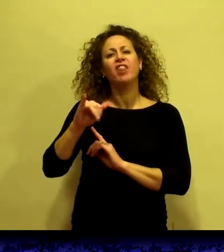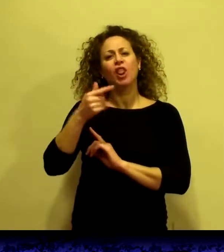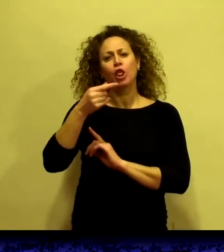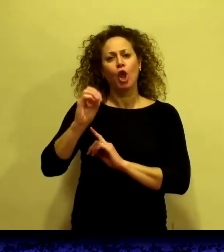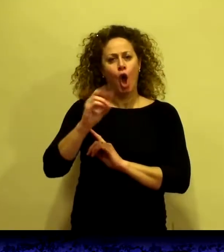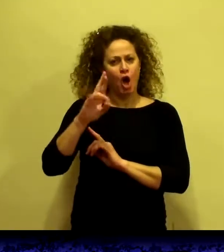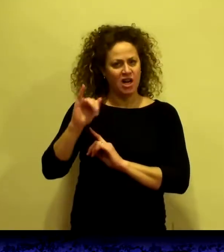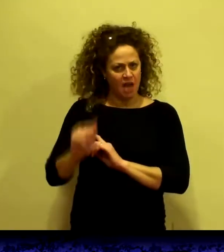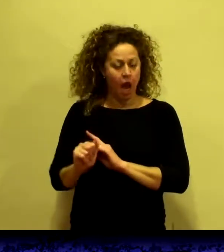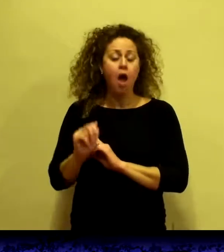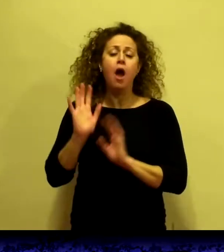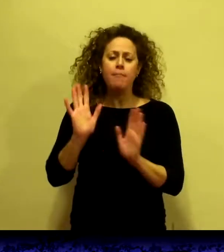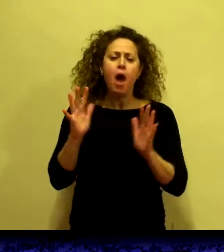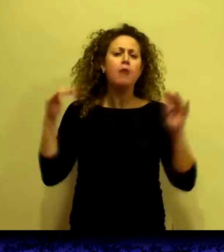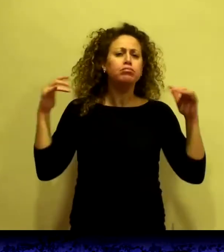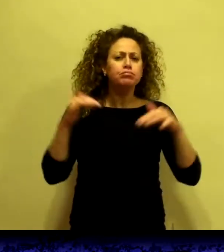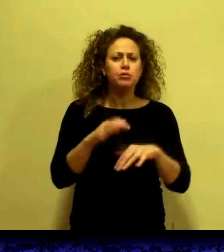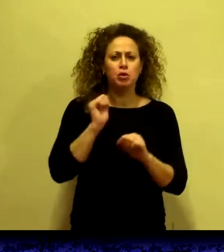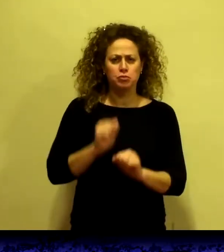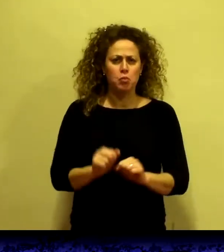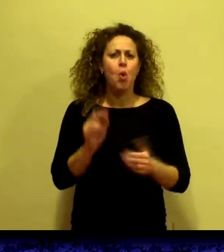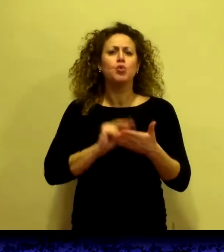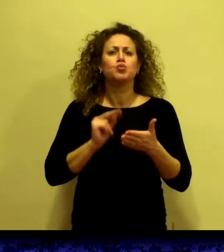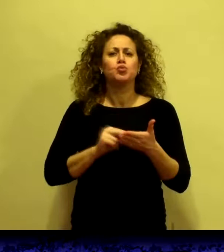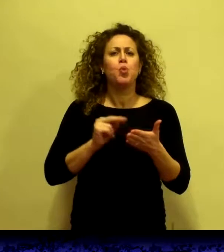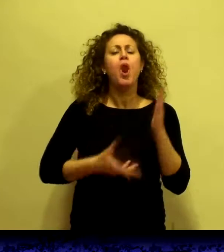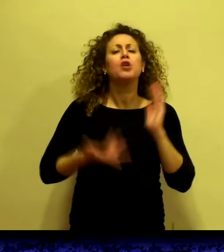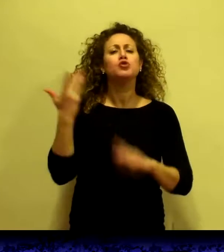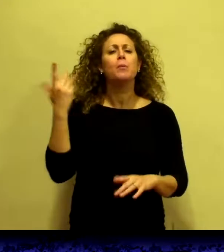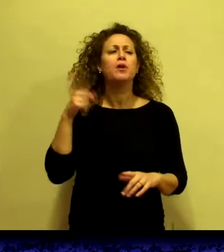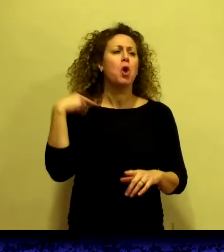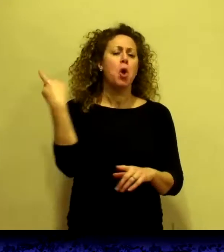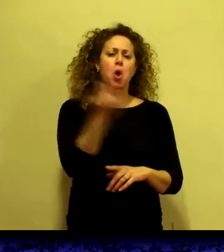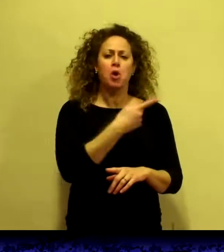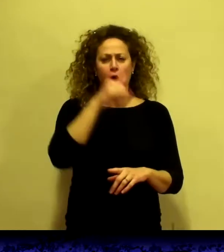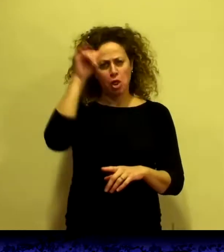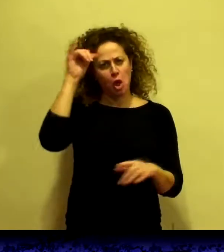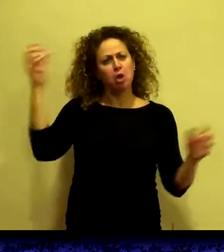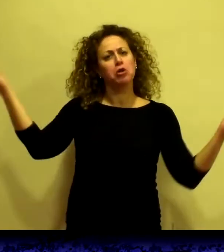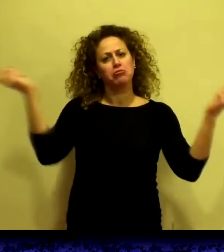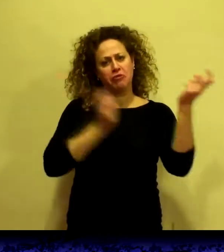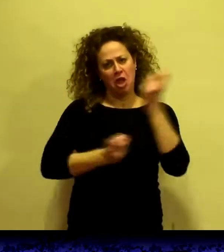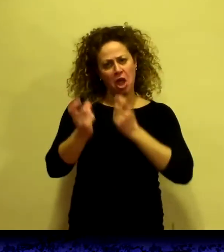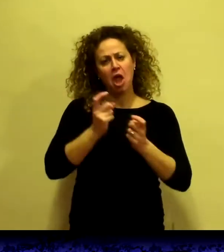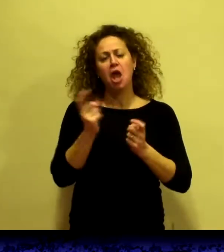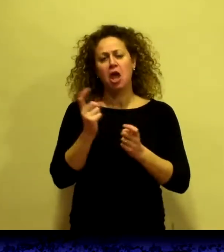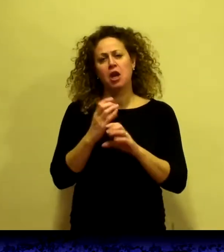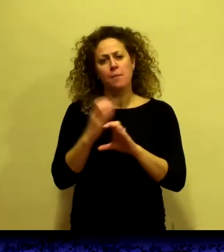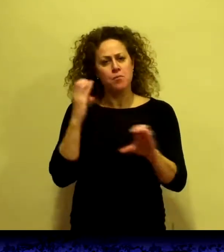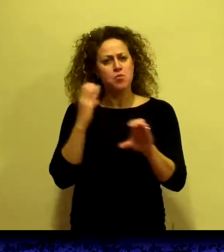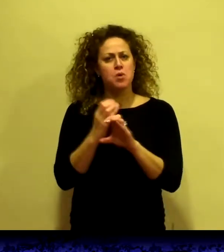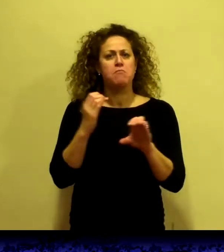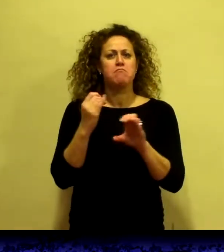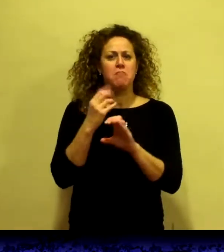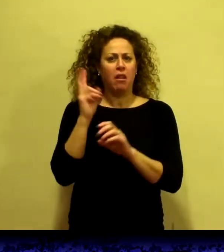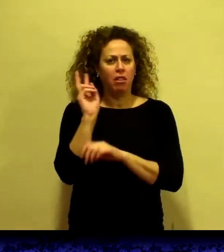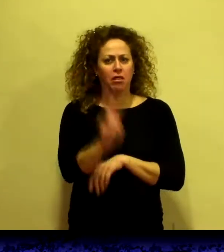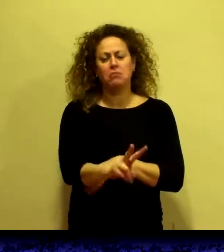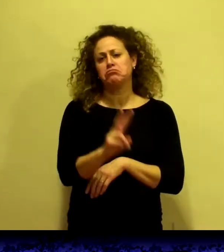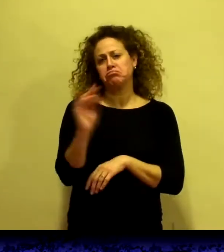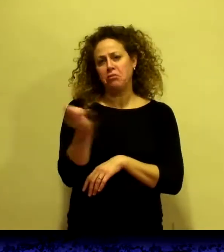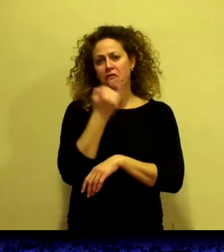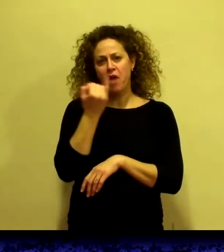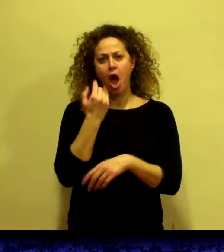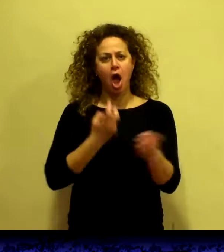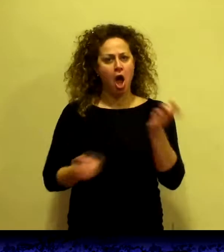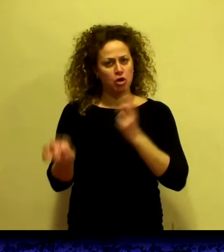superiori, quindi di tutta Torino, perché si possono spostare tranquillamente con i mezzi, possono raggiungerci, soprattutto per le ripetizioni